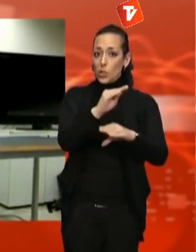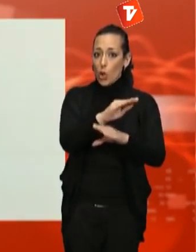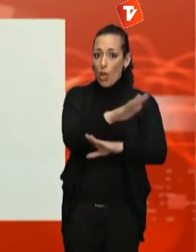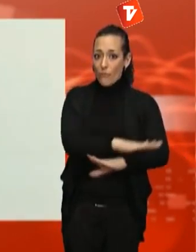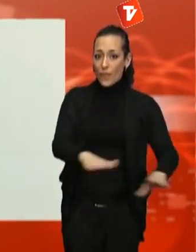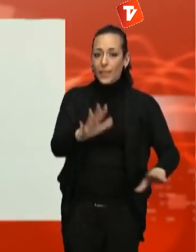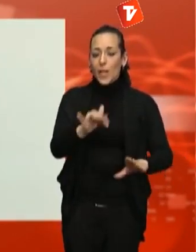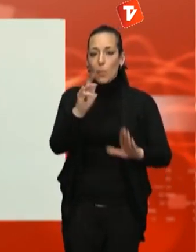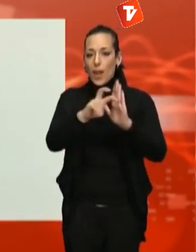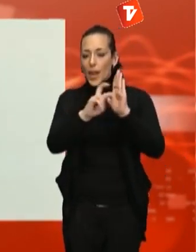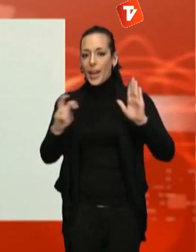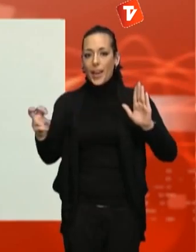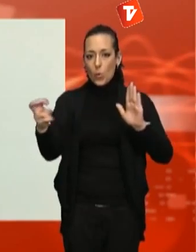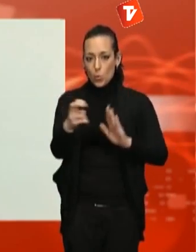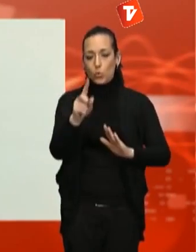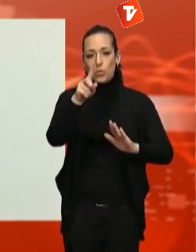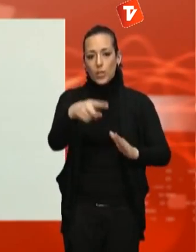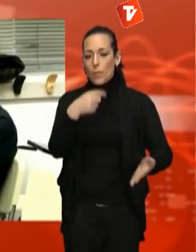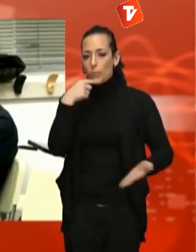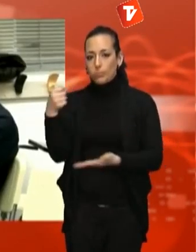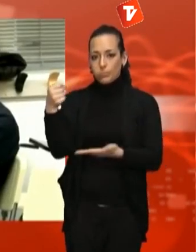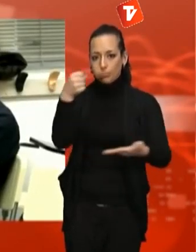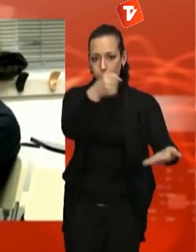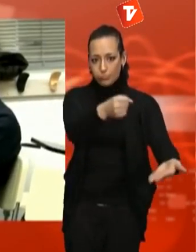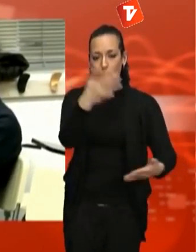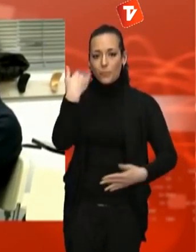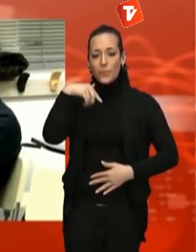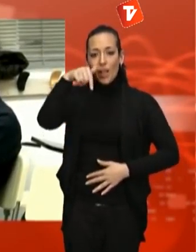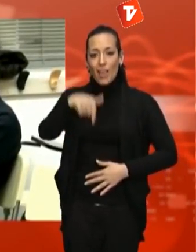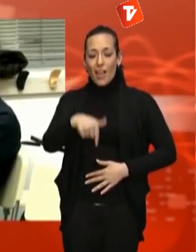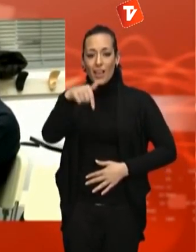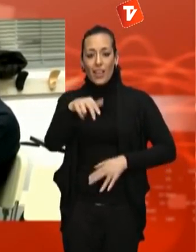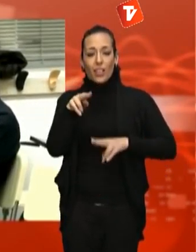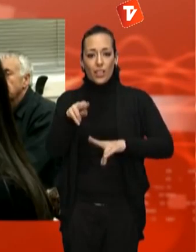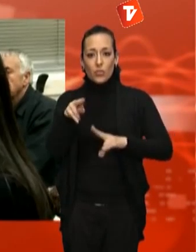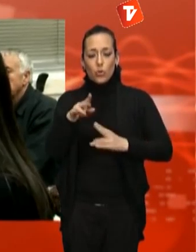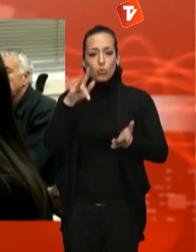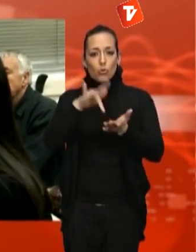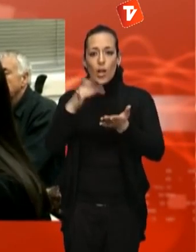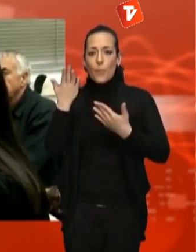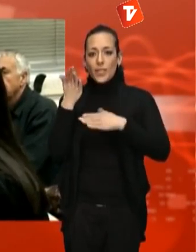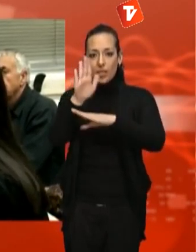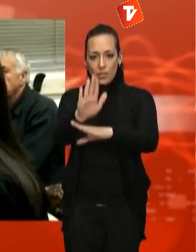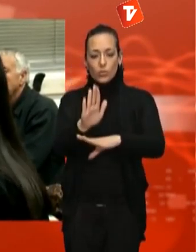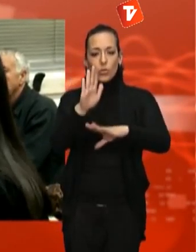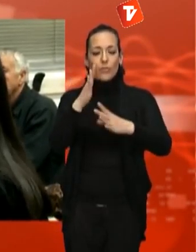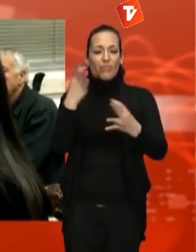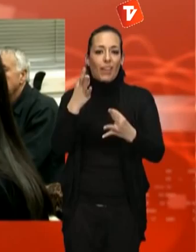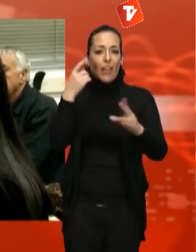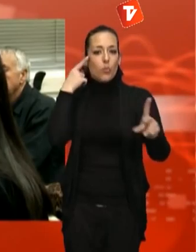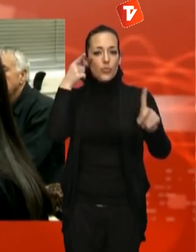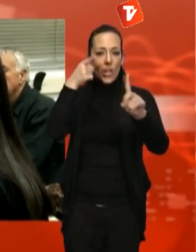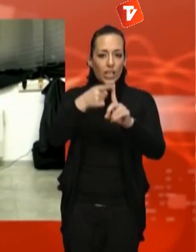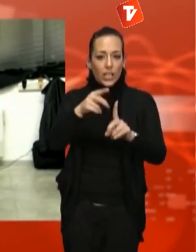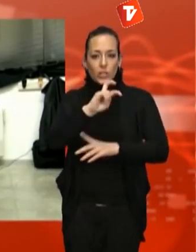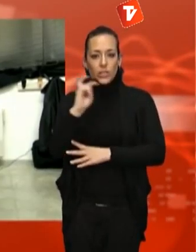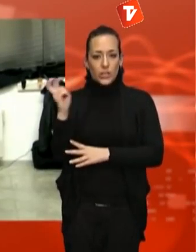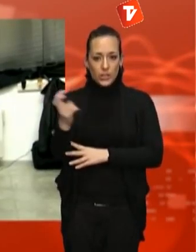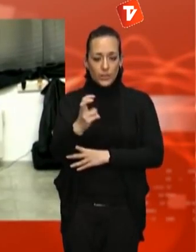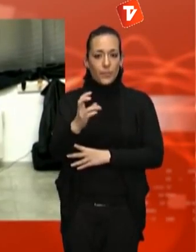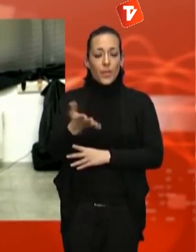presentat de les instal·lacions de l'Atlètic, les novetats, els objectius i els projectes que es finançaran en aquesta edició. Seguint la filosofia de l'any